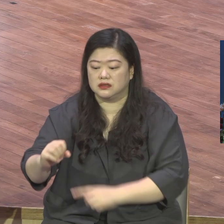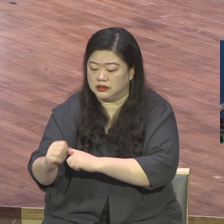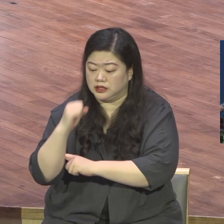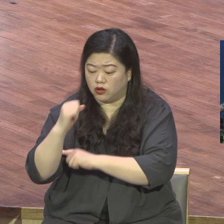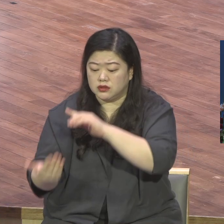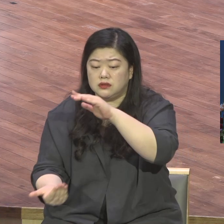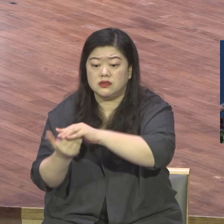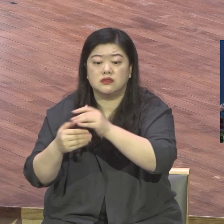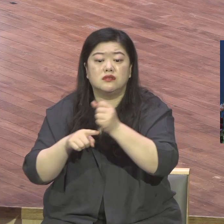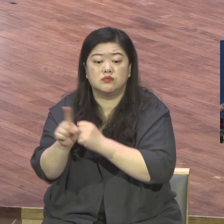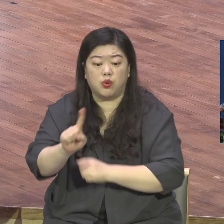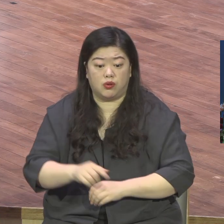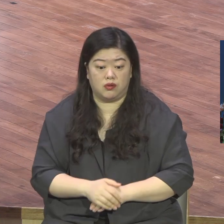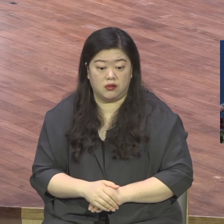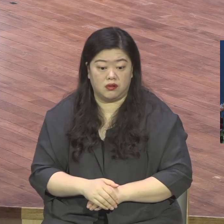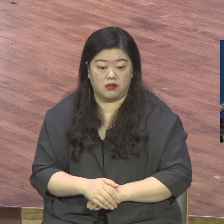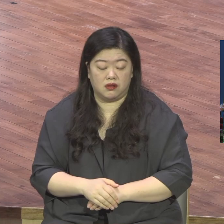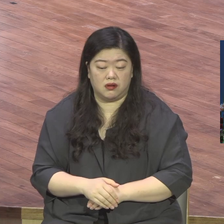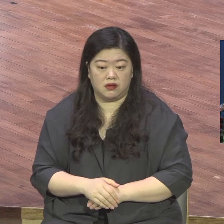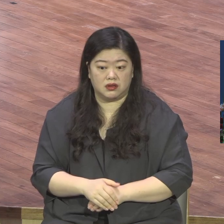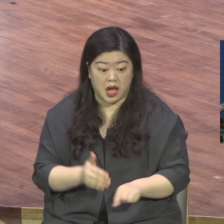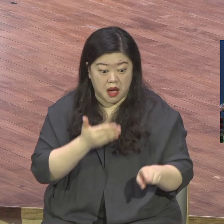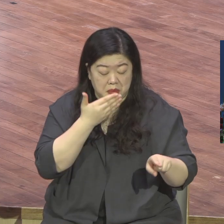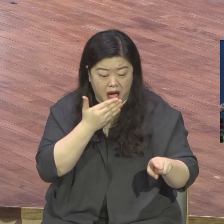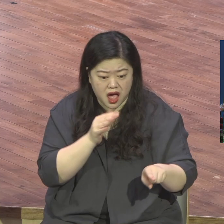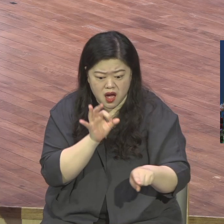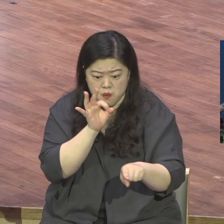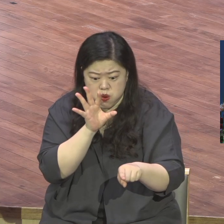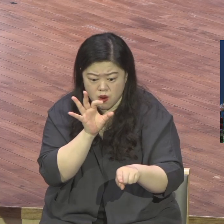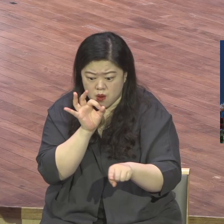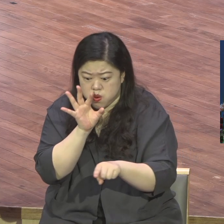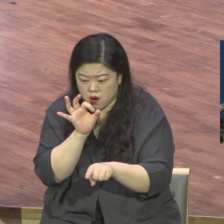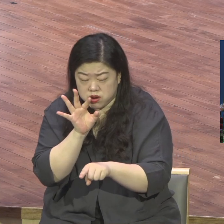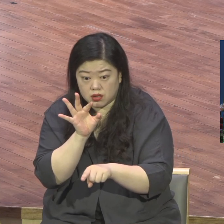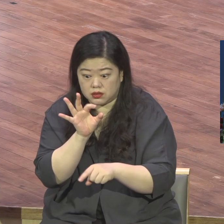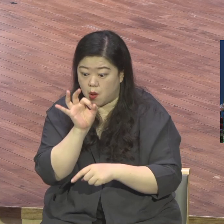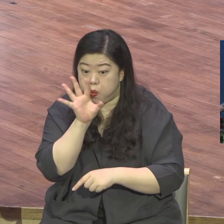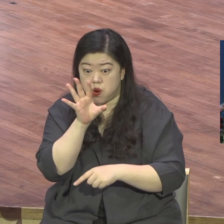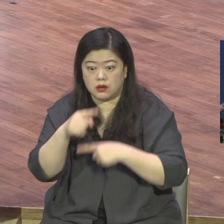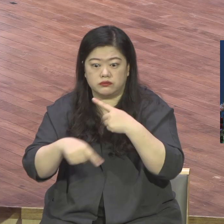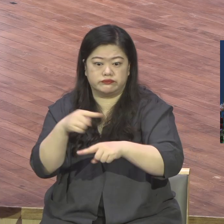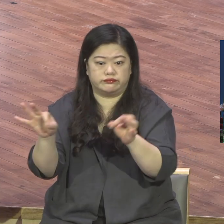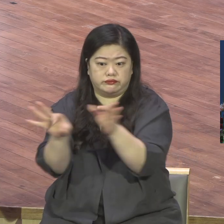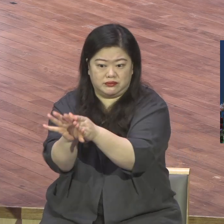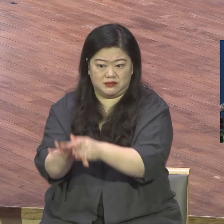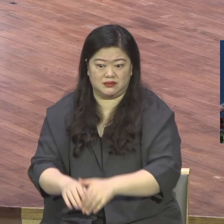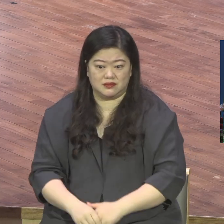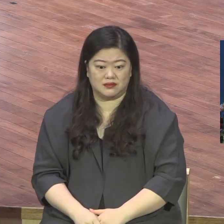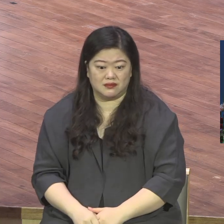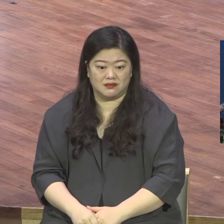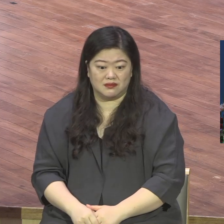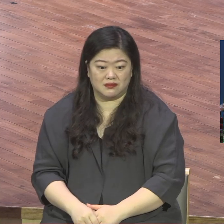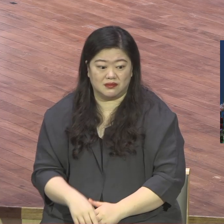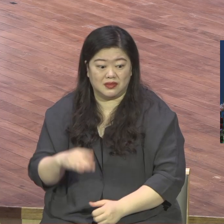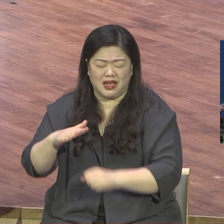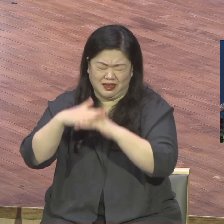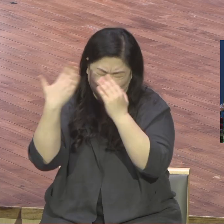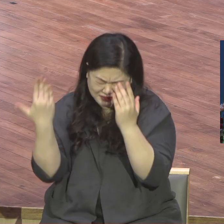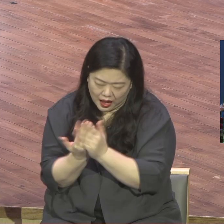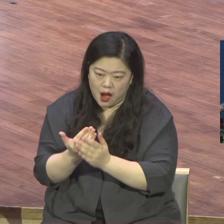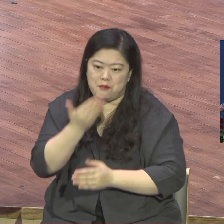분이에요. 안 계신 곳이 없고 그 하나님을 내가 믿고 그분이 나와 함께 영으로 함께